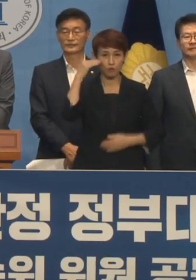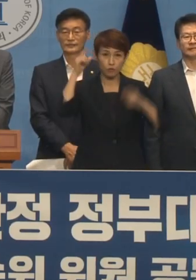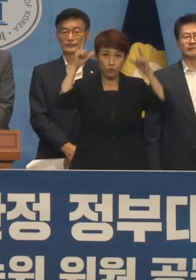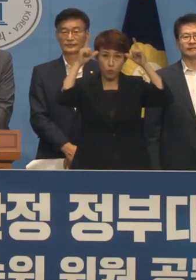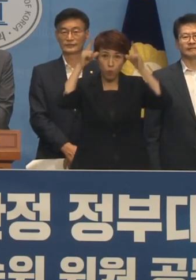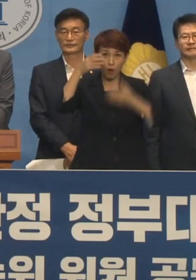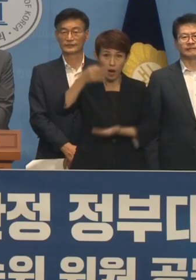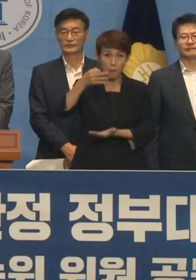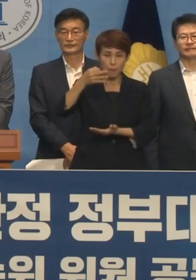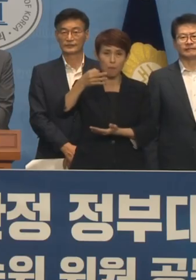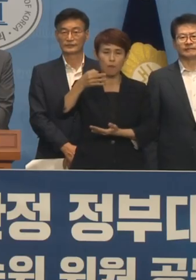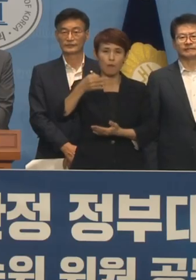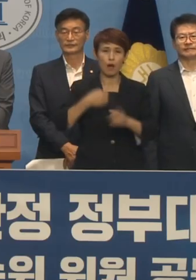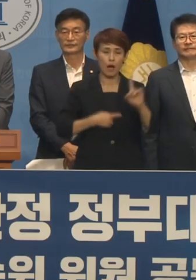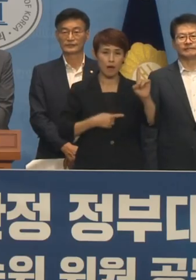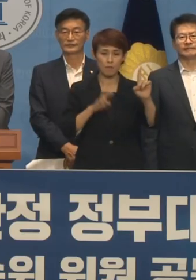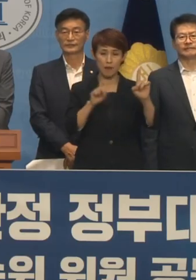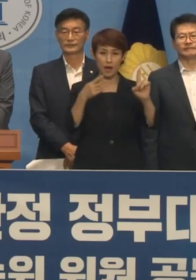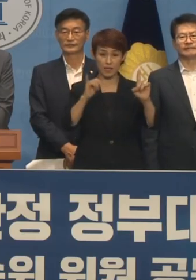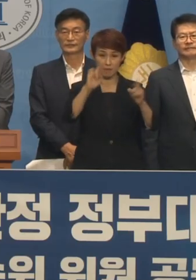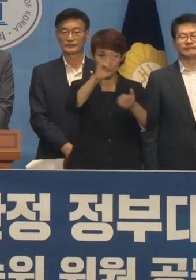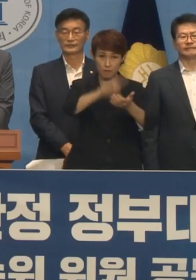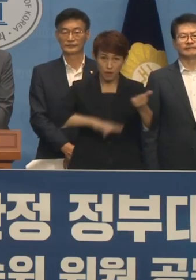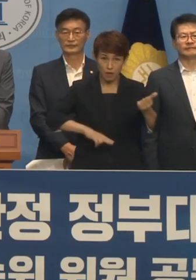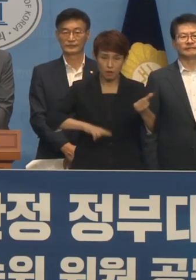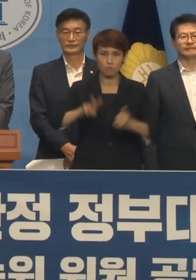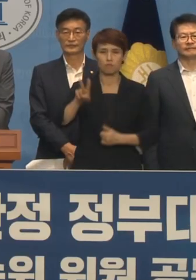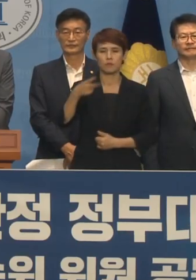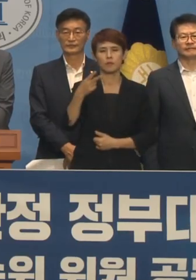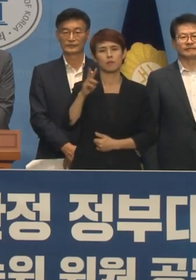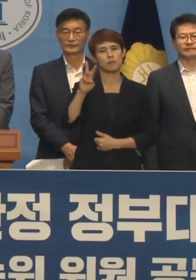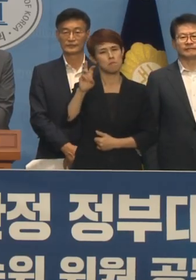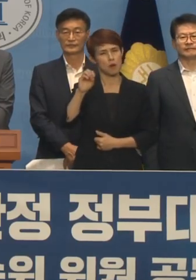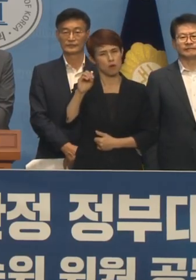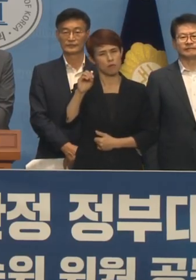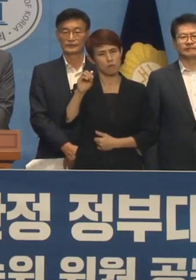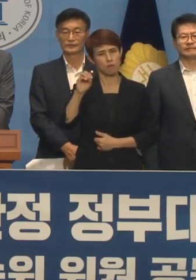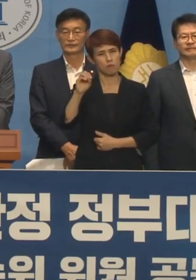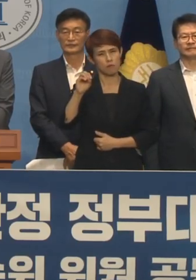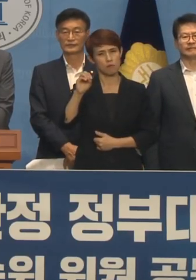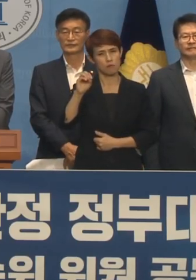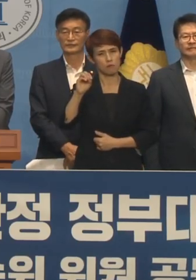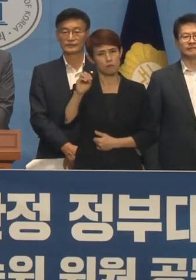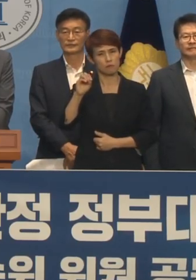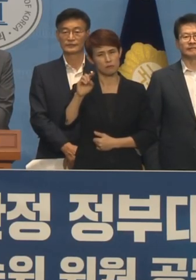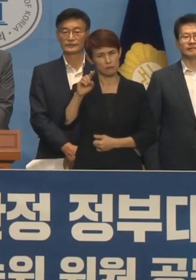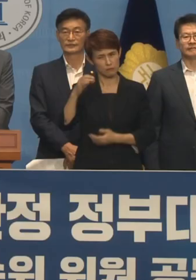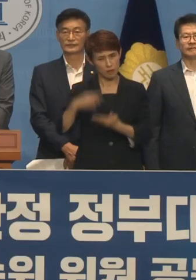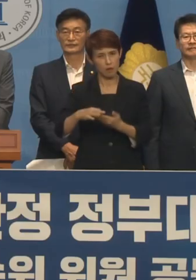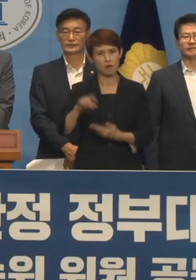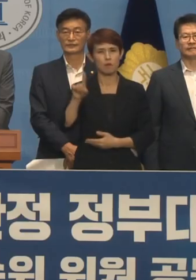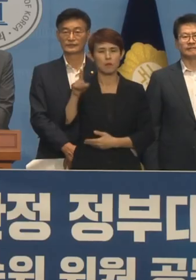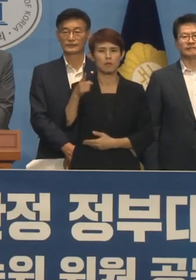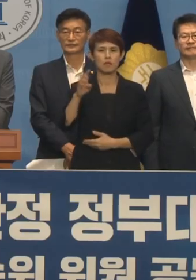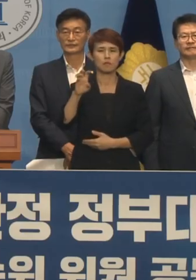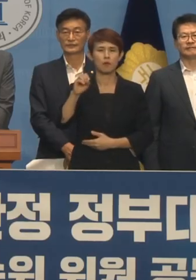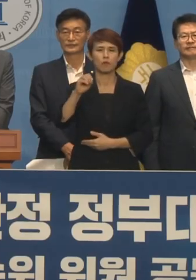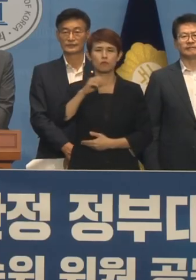마리를 팔 때마다 최대는 230만 원, 아무리 적게 산출하도 140만 원 이상이 손해를 보고